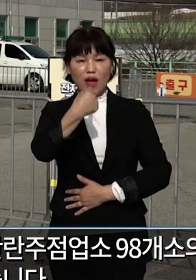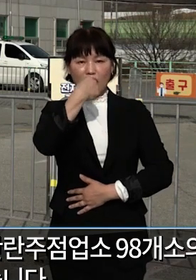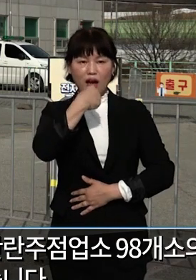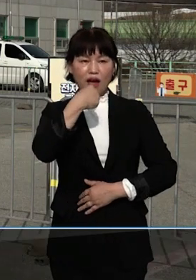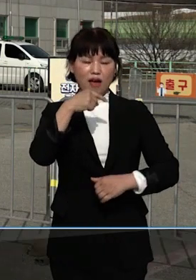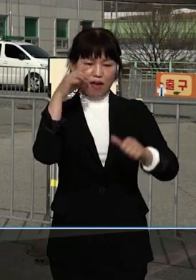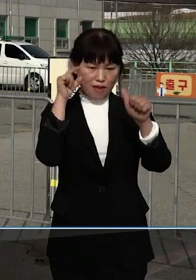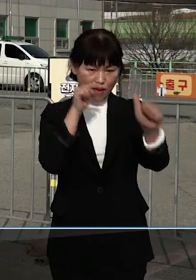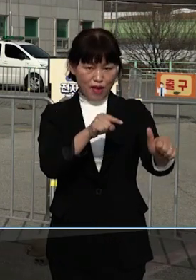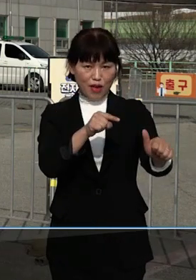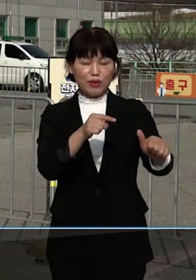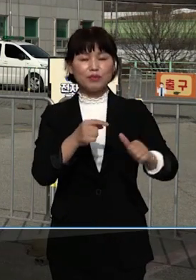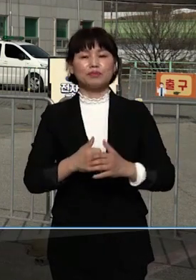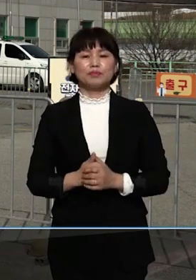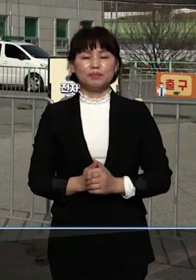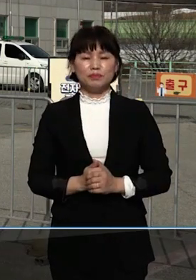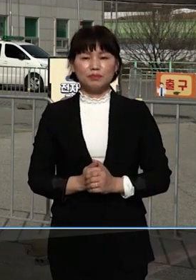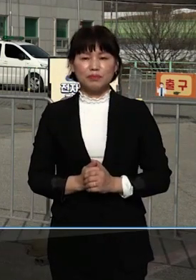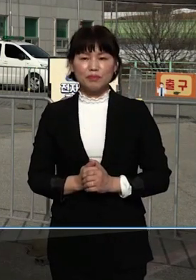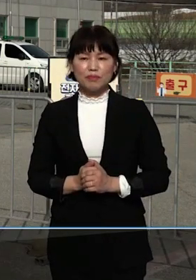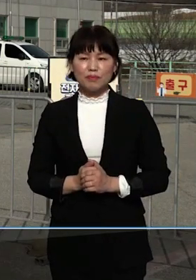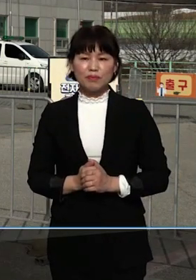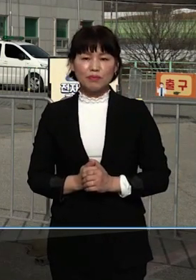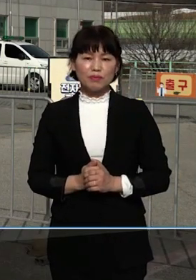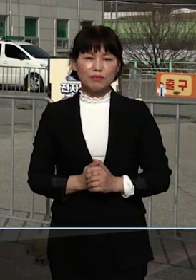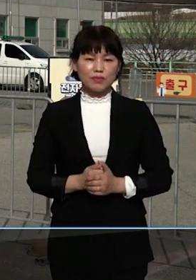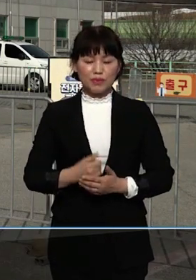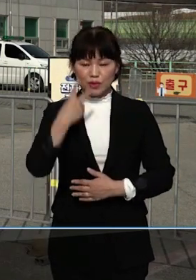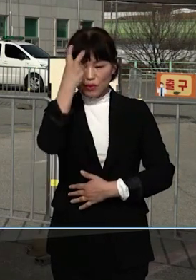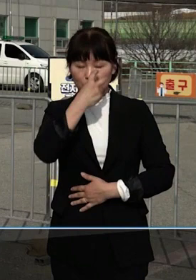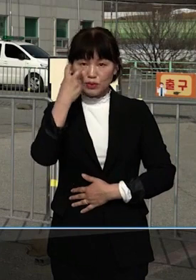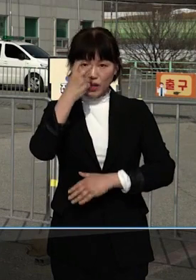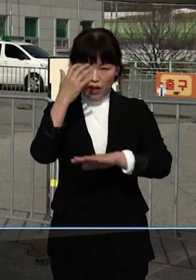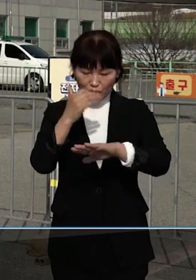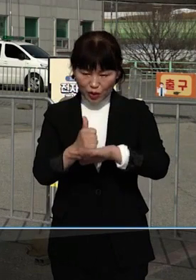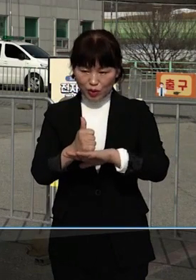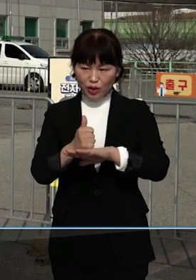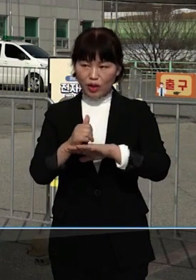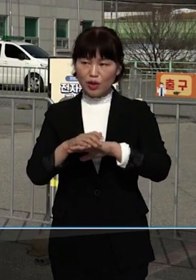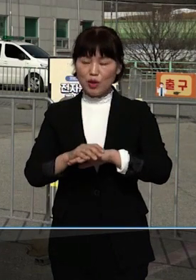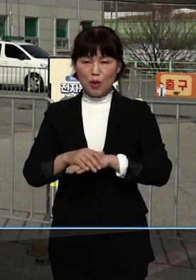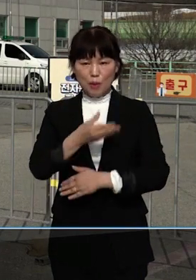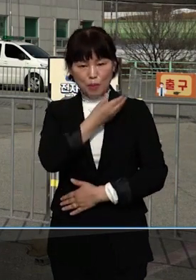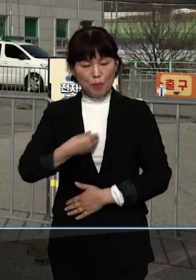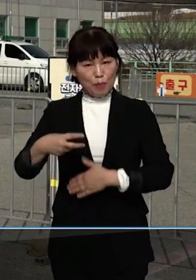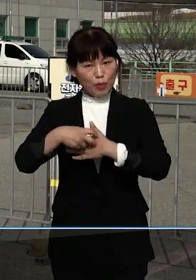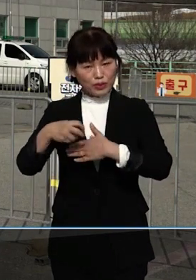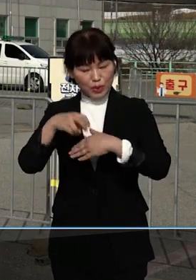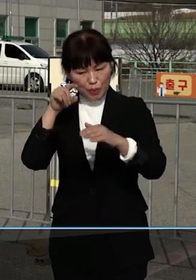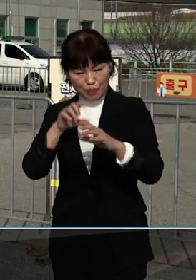안내했습니다. 그 결과 보건소를 방문하여 검사를 받은 군민